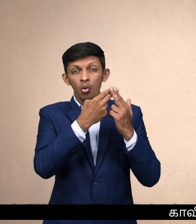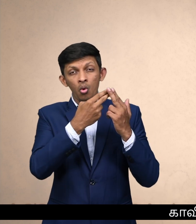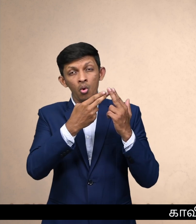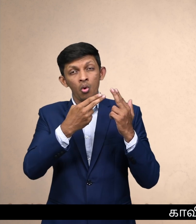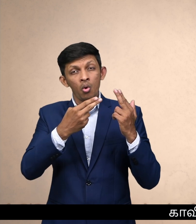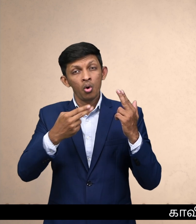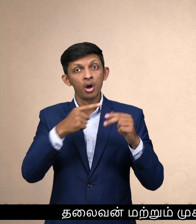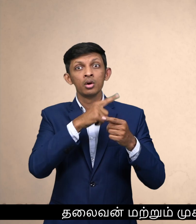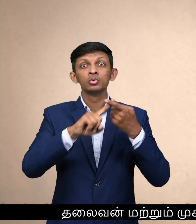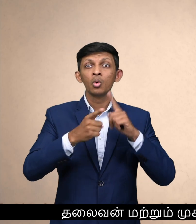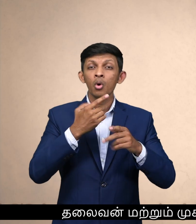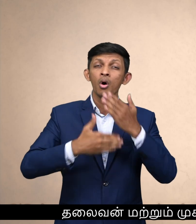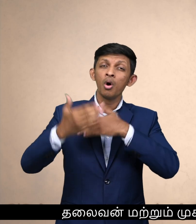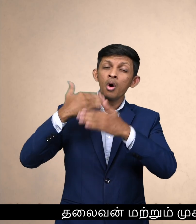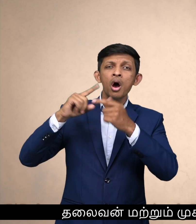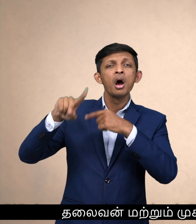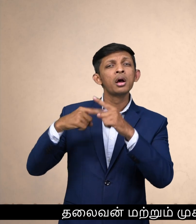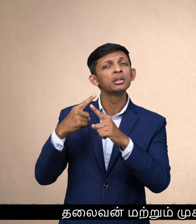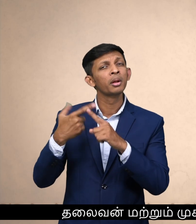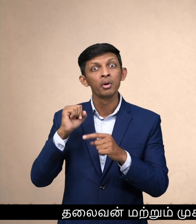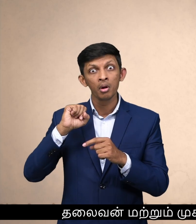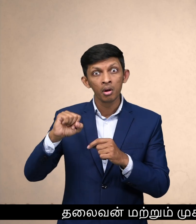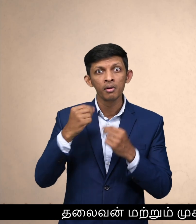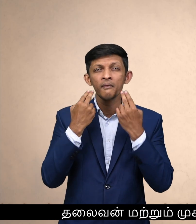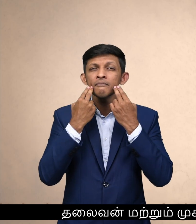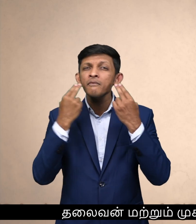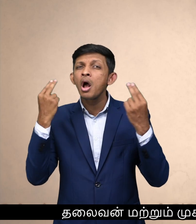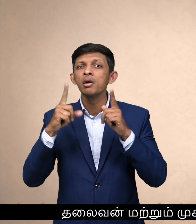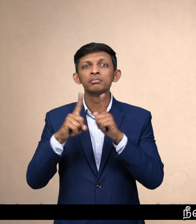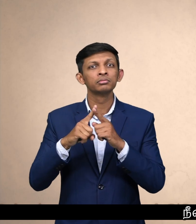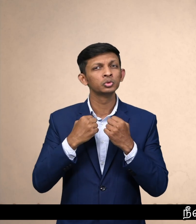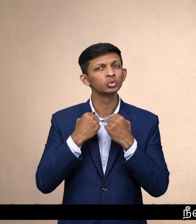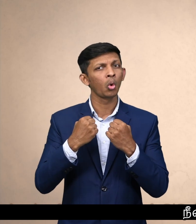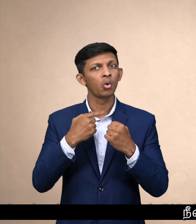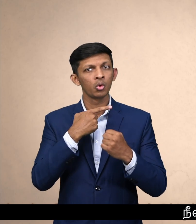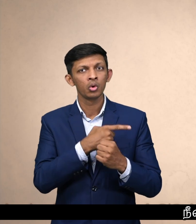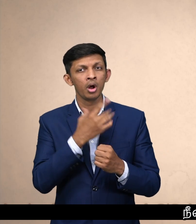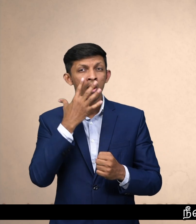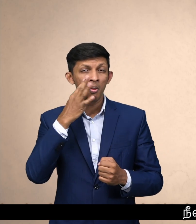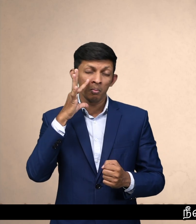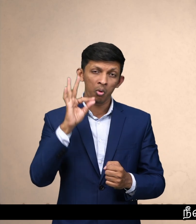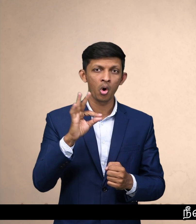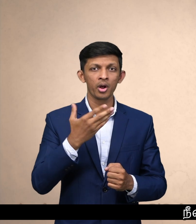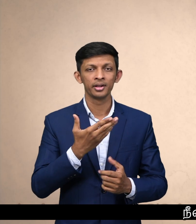காவியங்கள் என்பது தலைவன் மற்றும் முக்கியமான நிகழ்வுகளை பற்றிய நீண்ட கதைகள்.